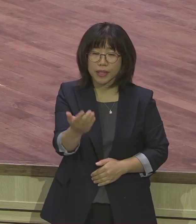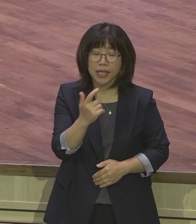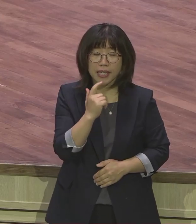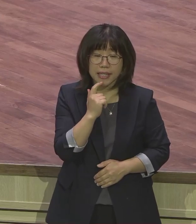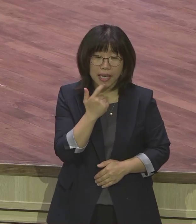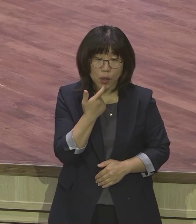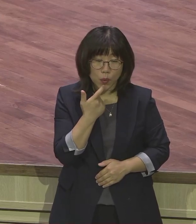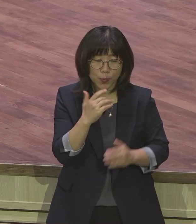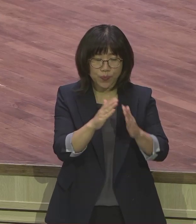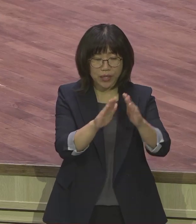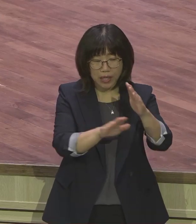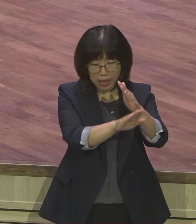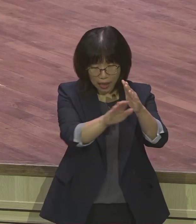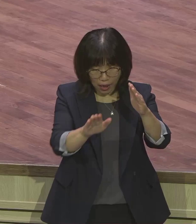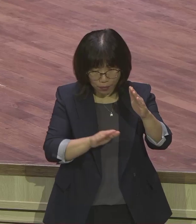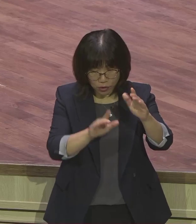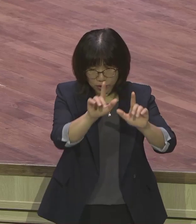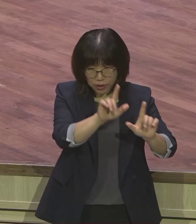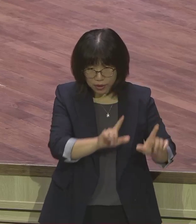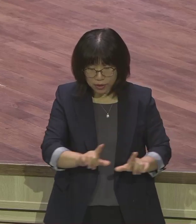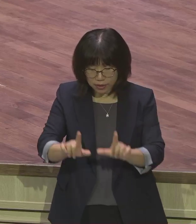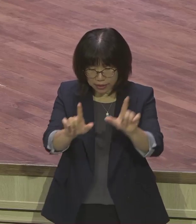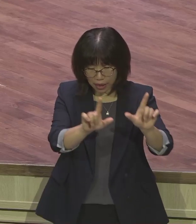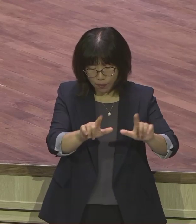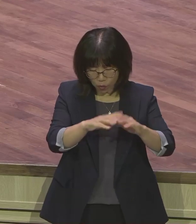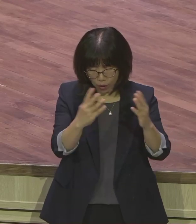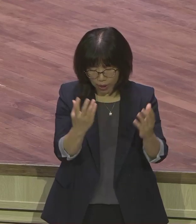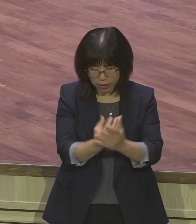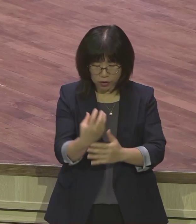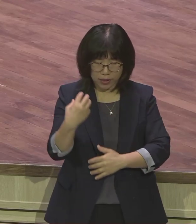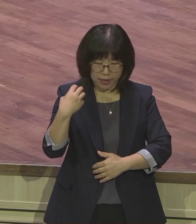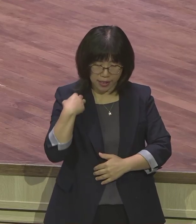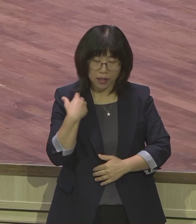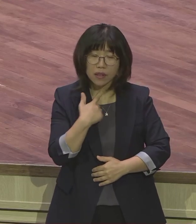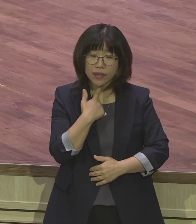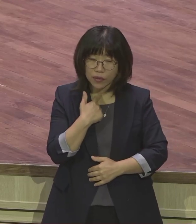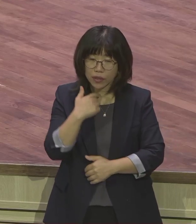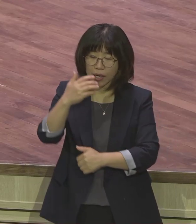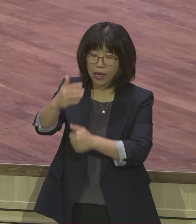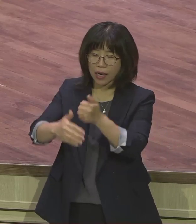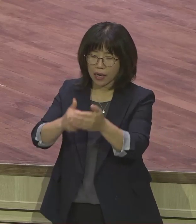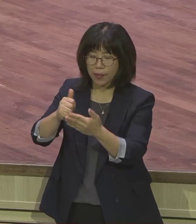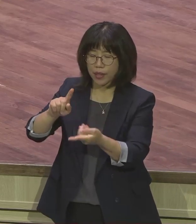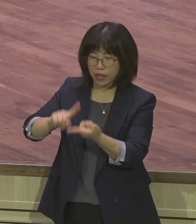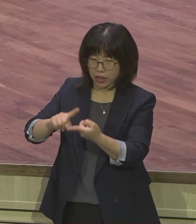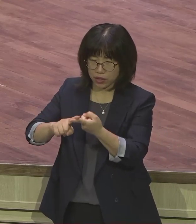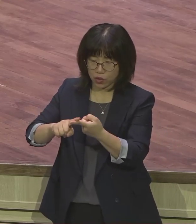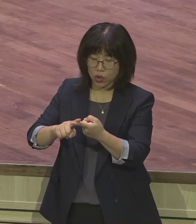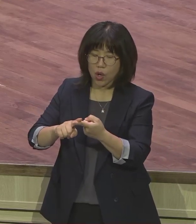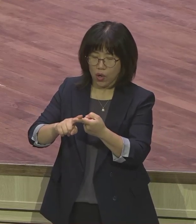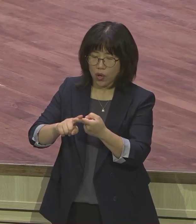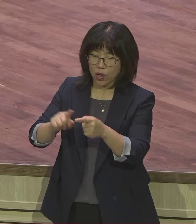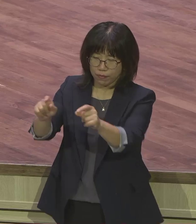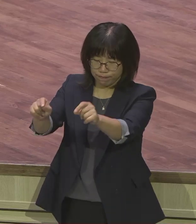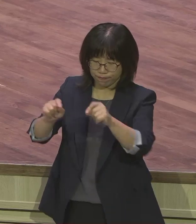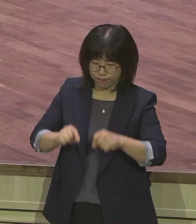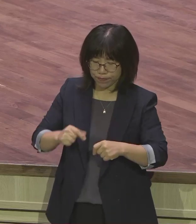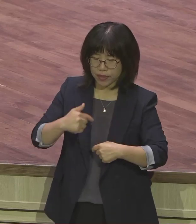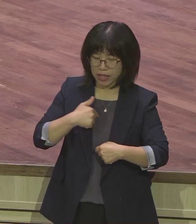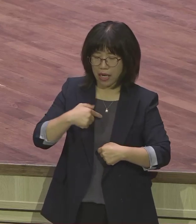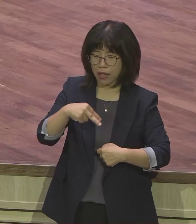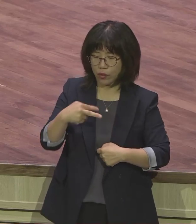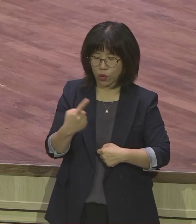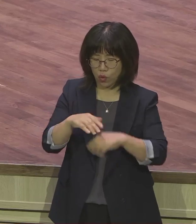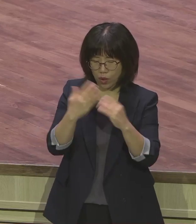가문과 그 삶을 전적으로 책임주셨던 하나님 이 하나님께서 내 인생도 우리 가문도